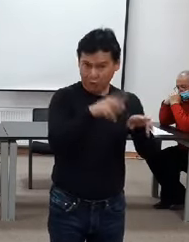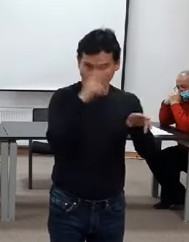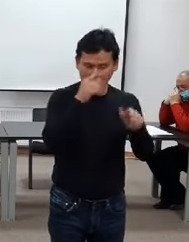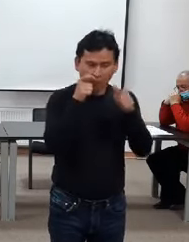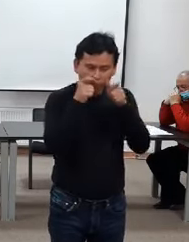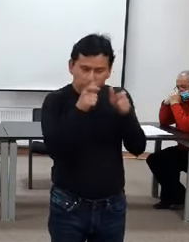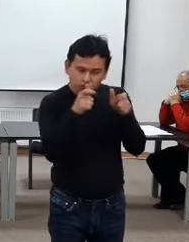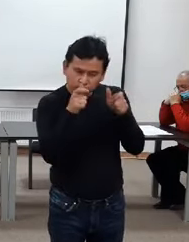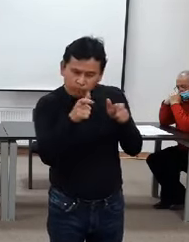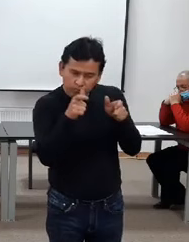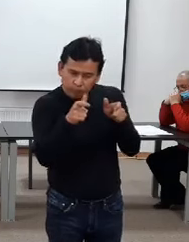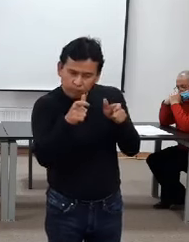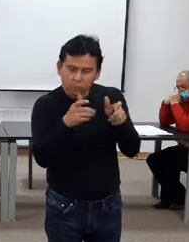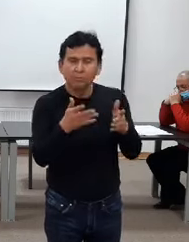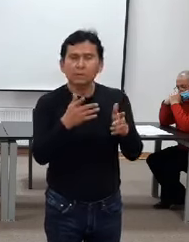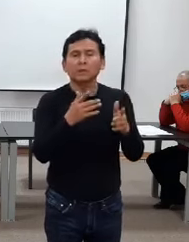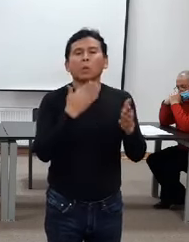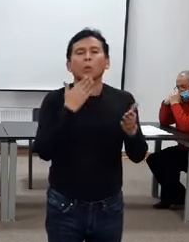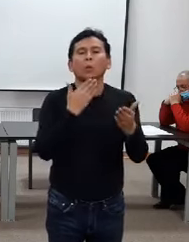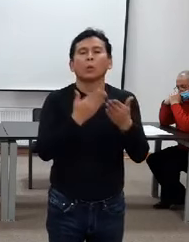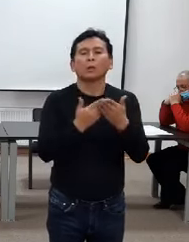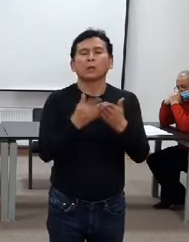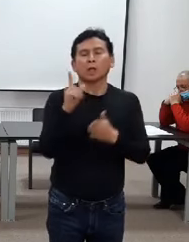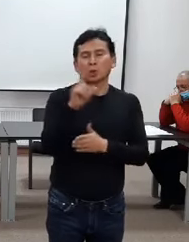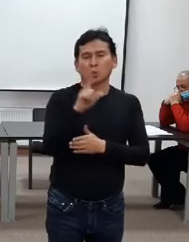vigilancia epidemiológica a partir